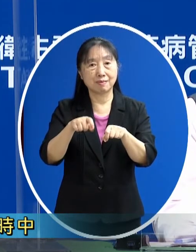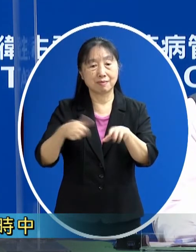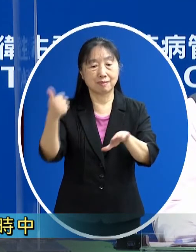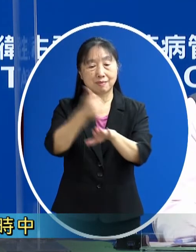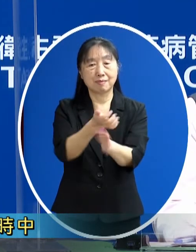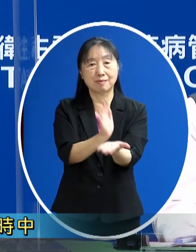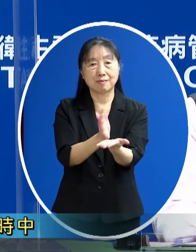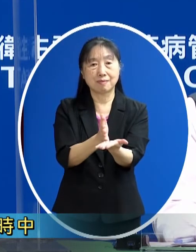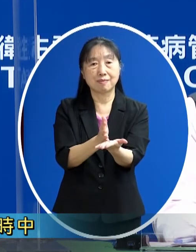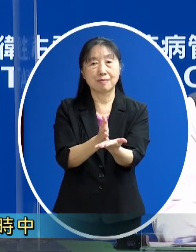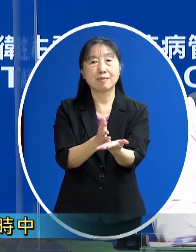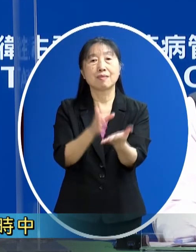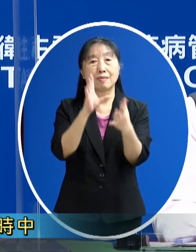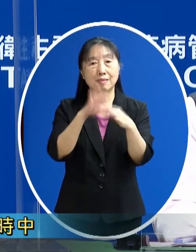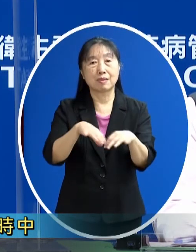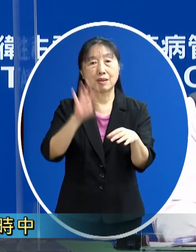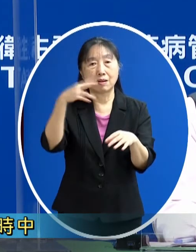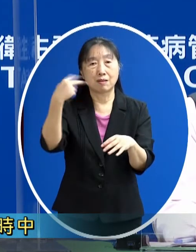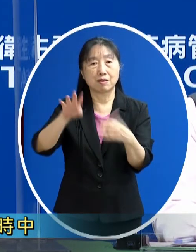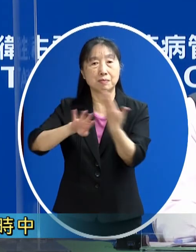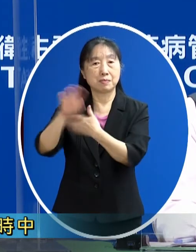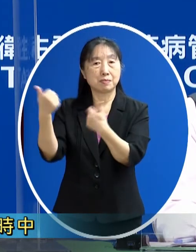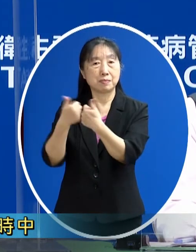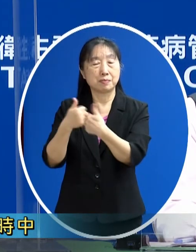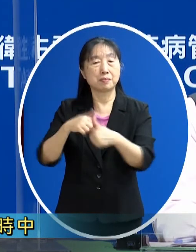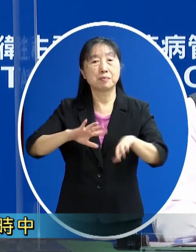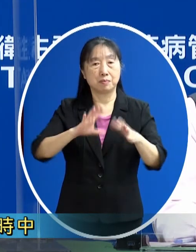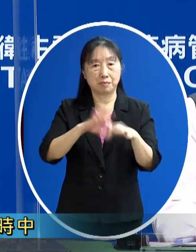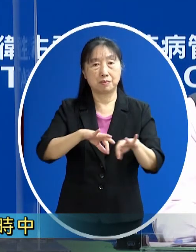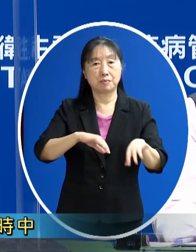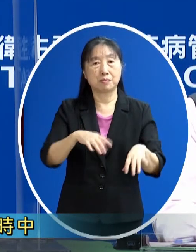我就因为另外有一个会议，所以我就离开了，并没有碰到